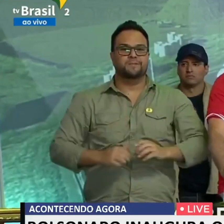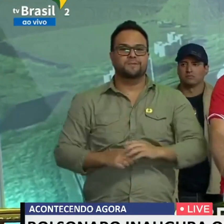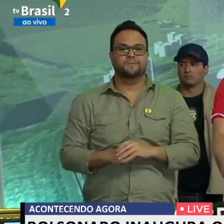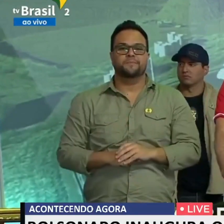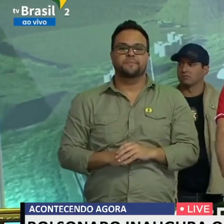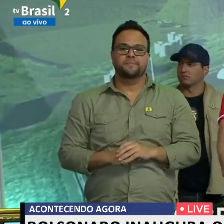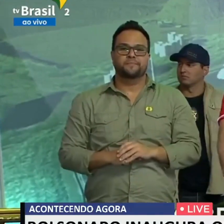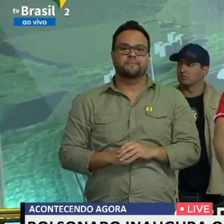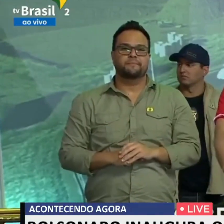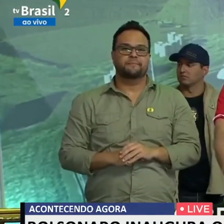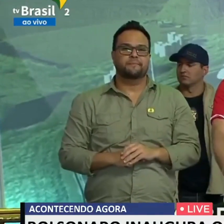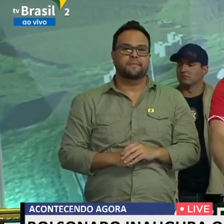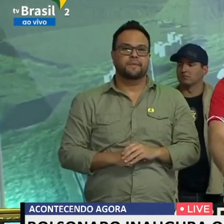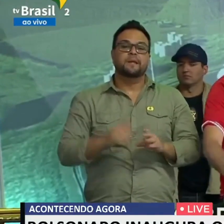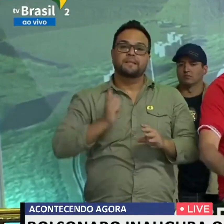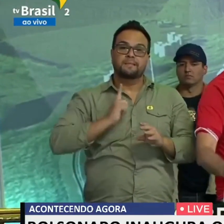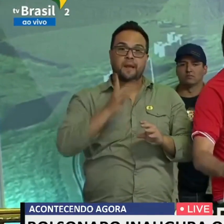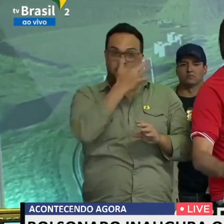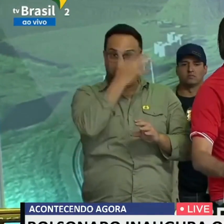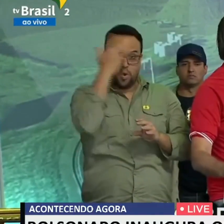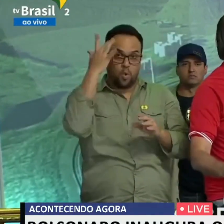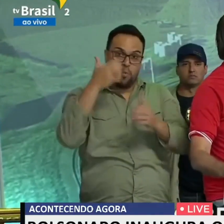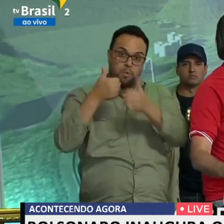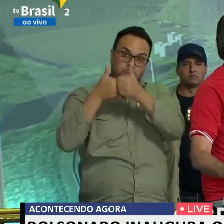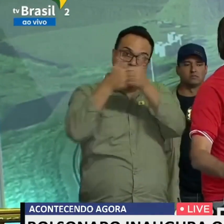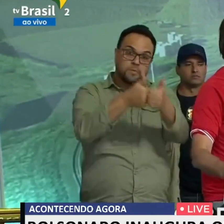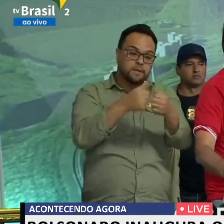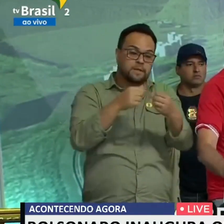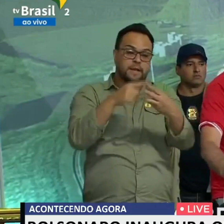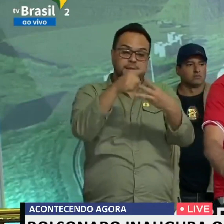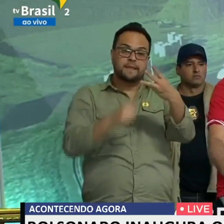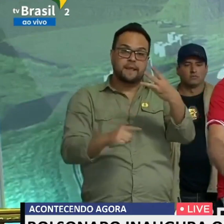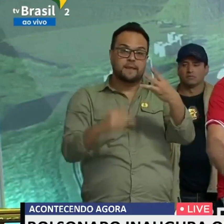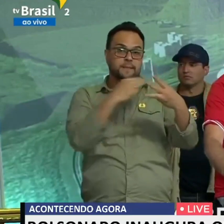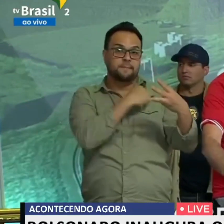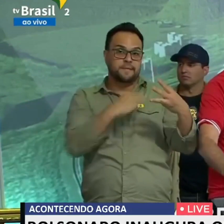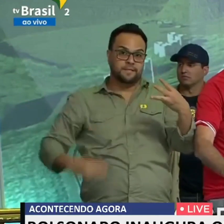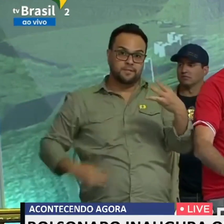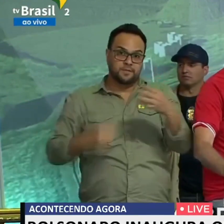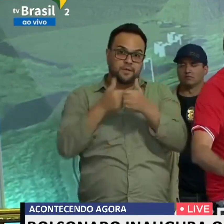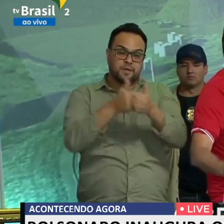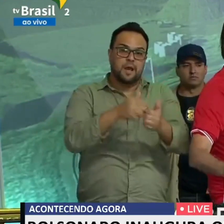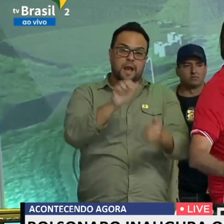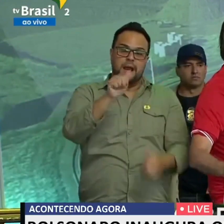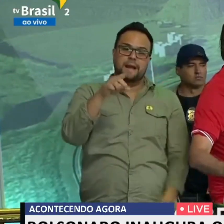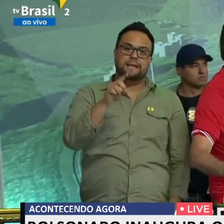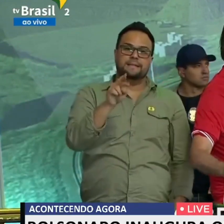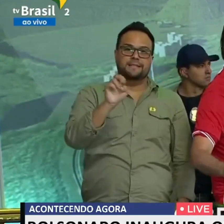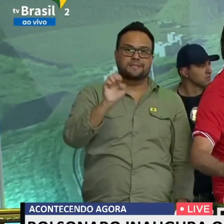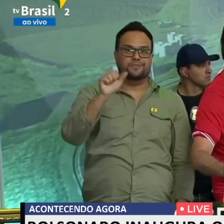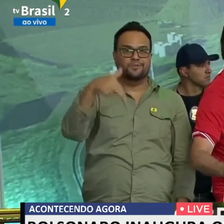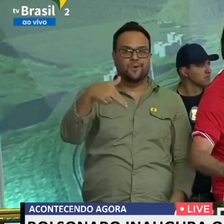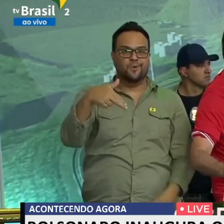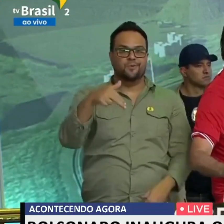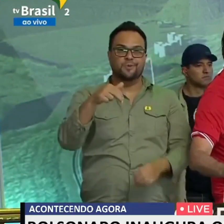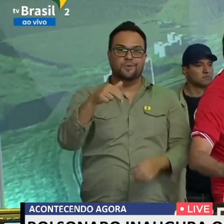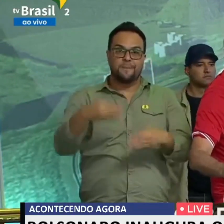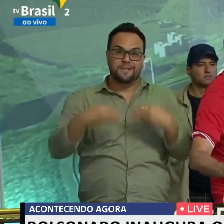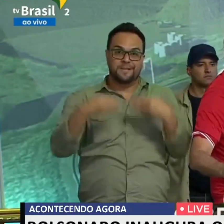Tenho aqui, me acompanhando, três ministros. Anderson Torres, da Justiça.